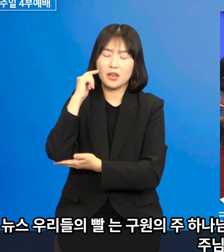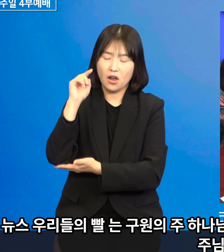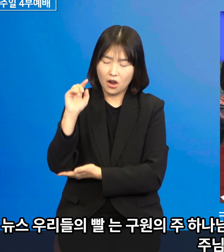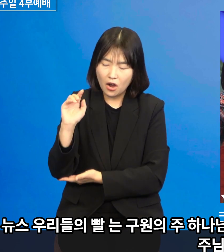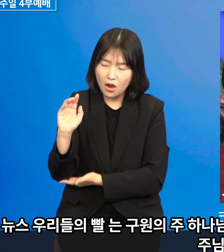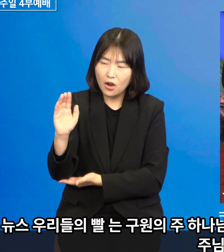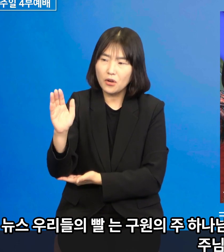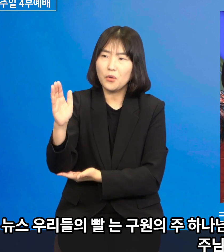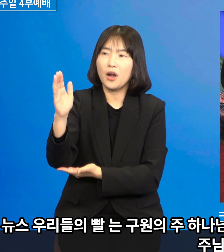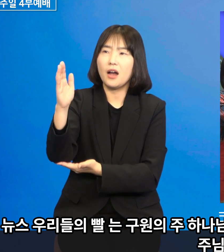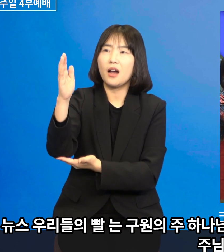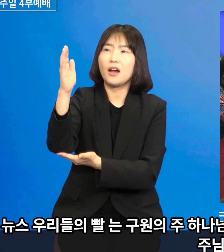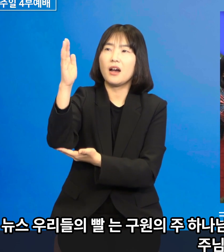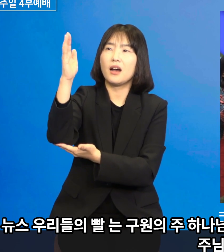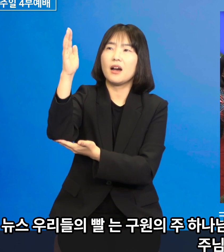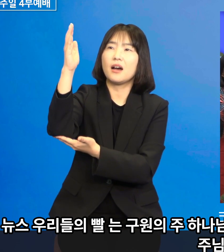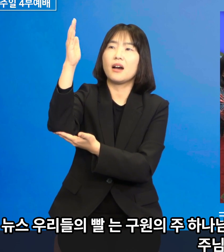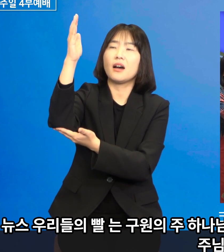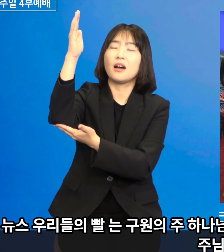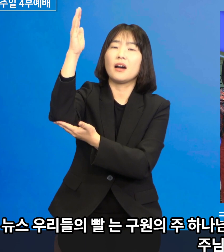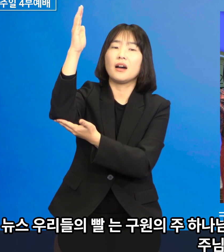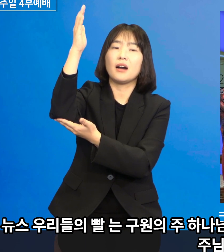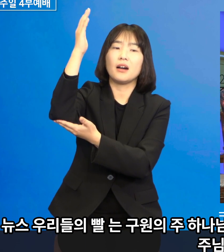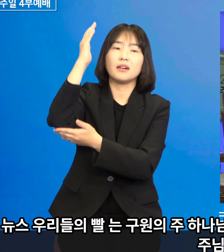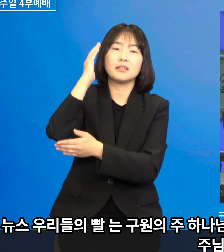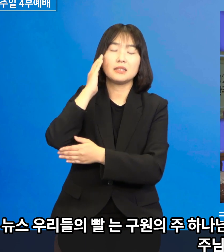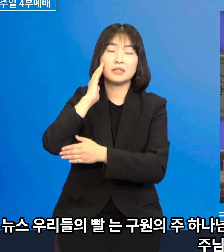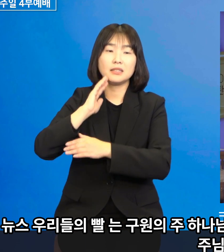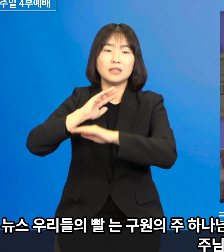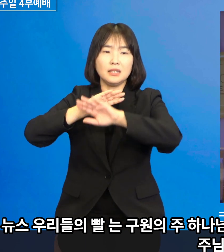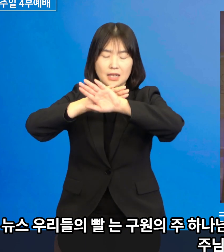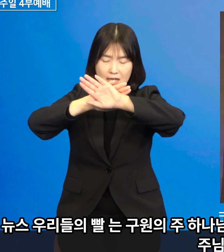들고 찬양합니다. 하늘에서 찬란하게